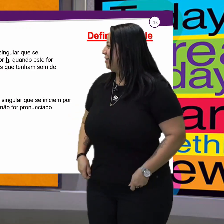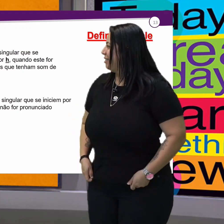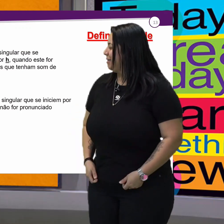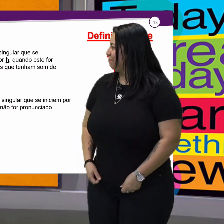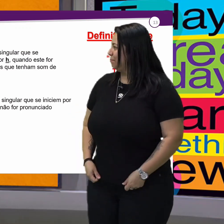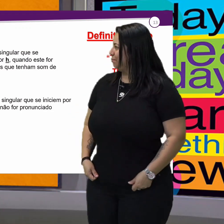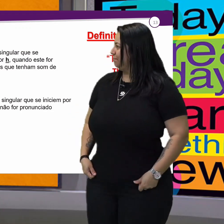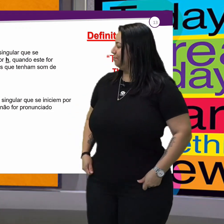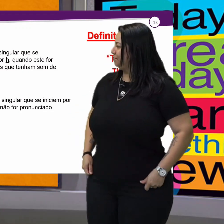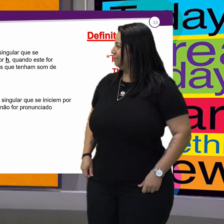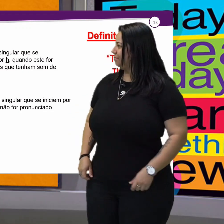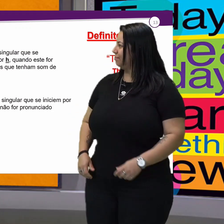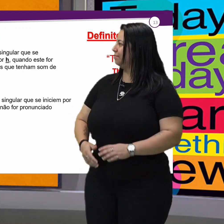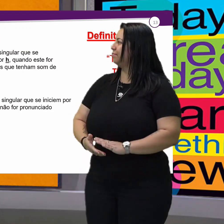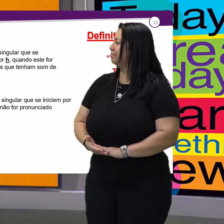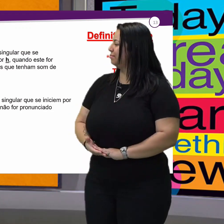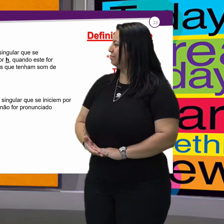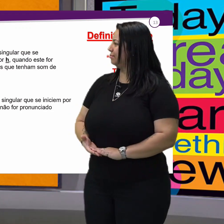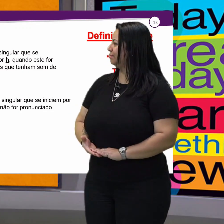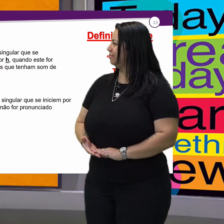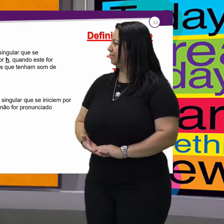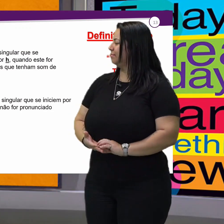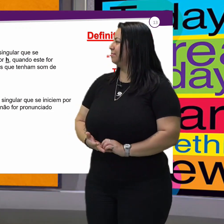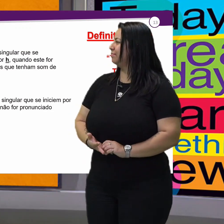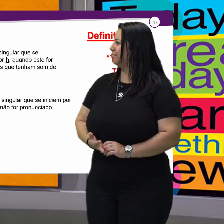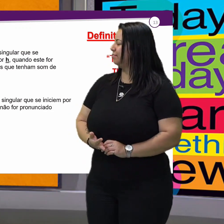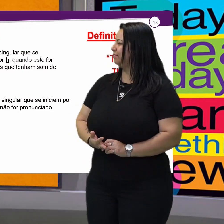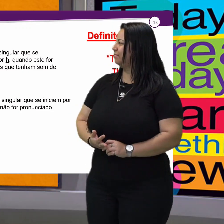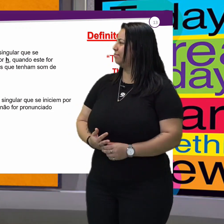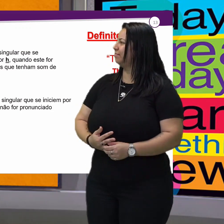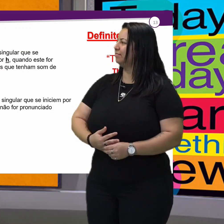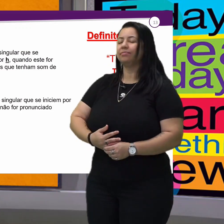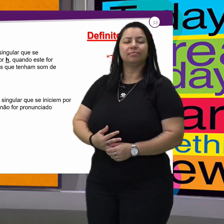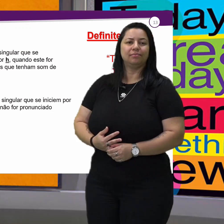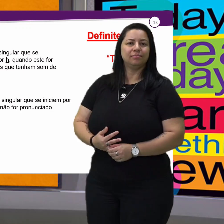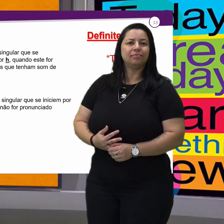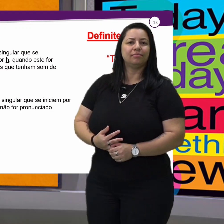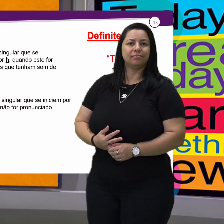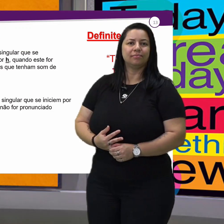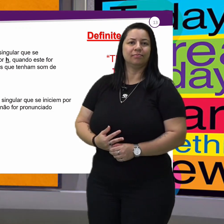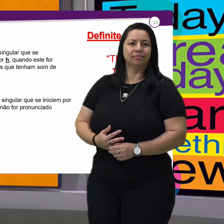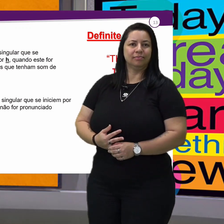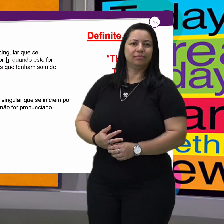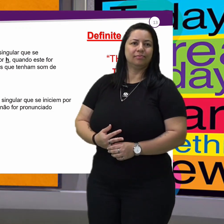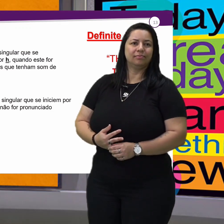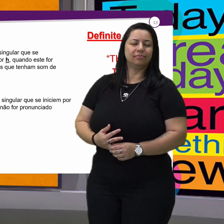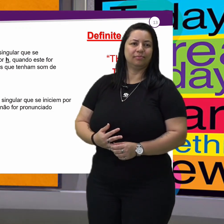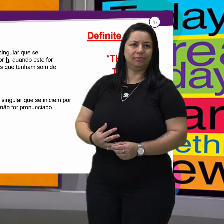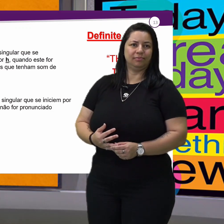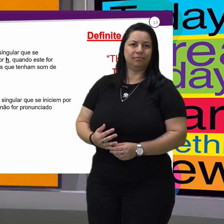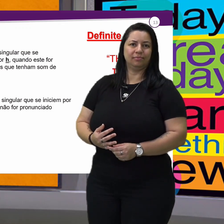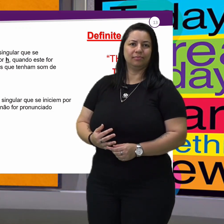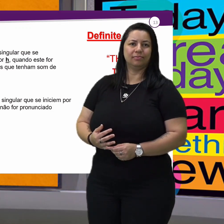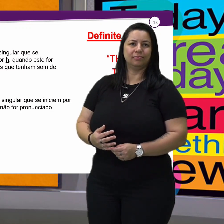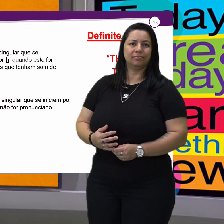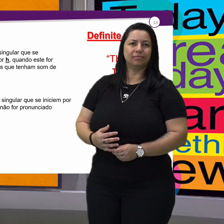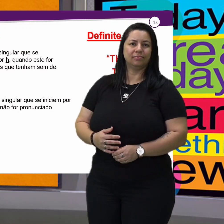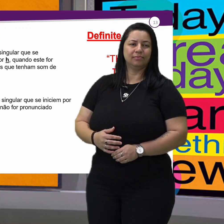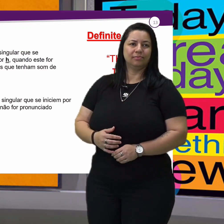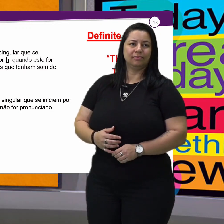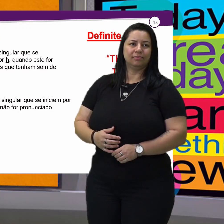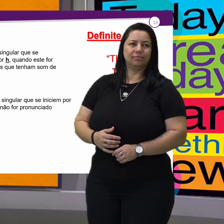Exatamente. Então, veja bem. Mais uma vez, o A é utilizado nos substantivos que vem depois de